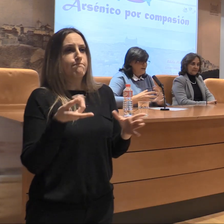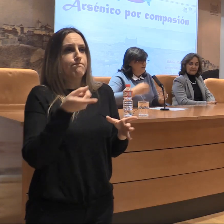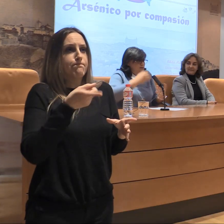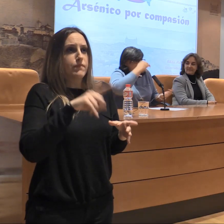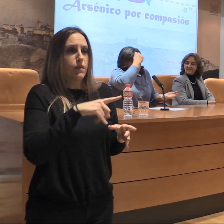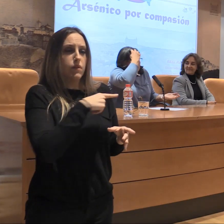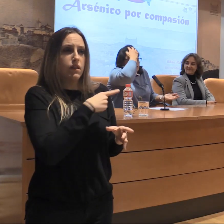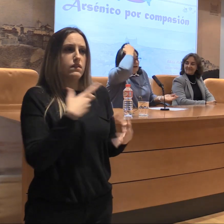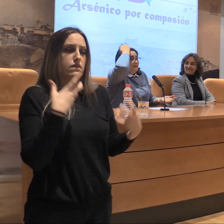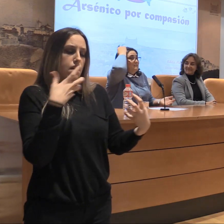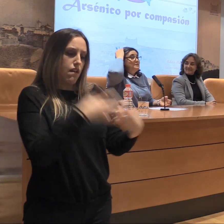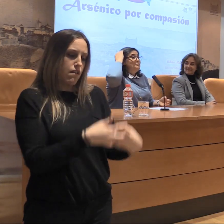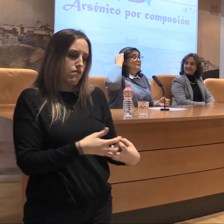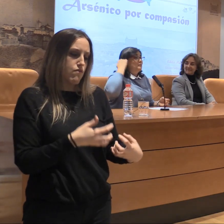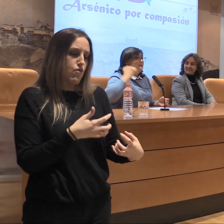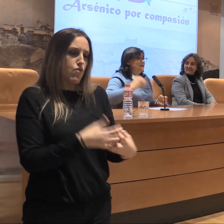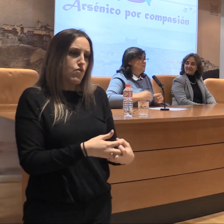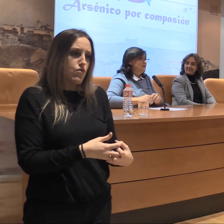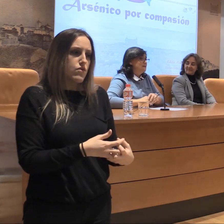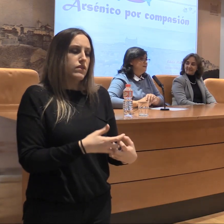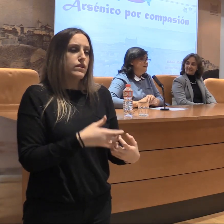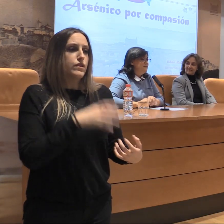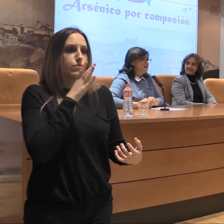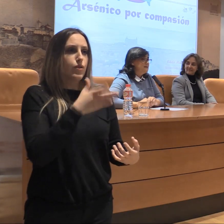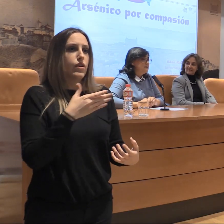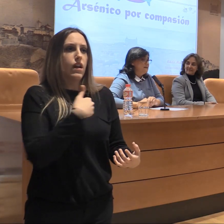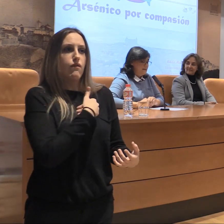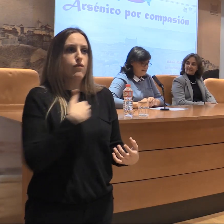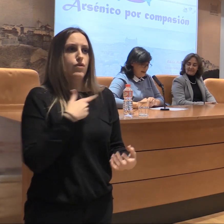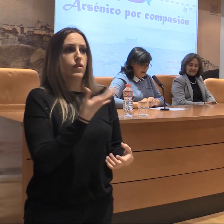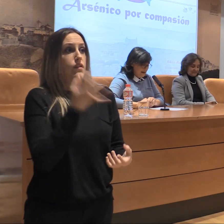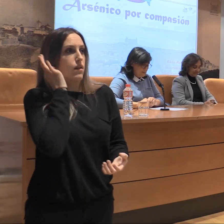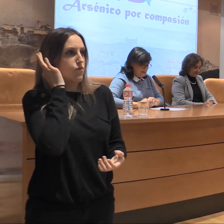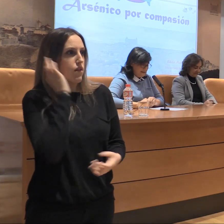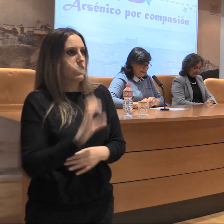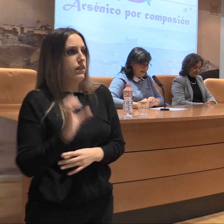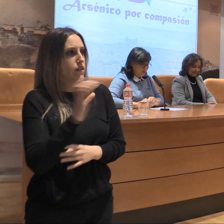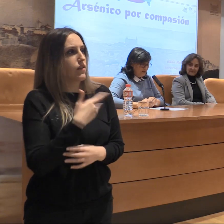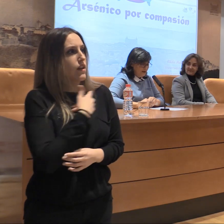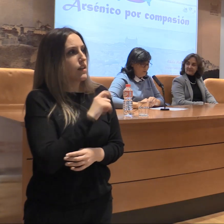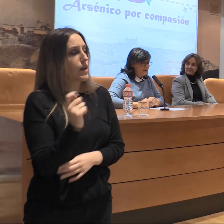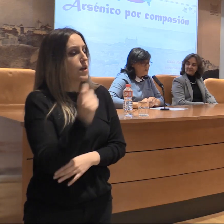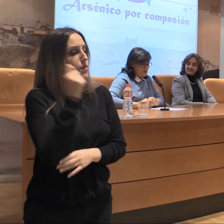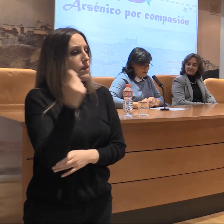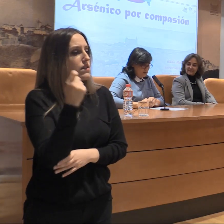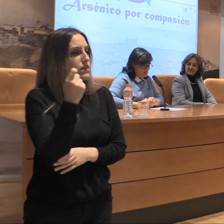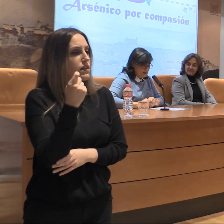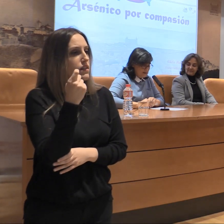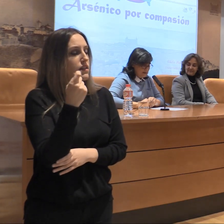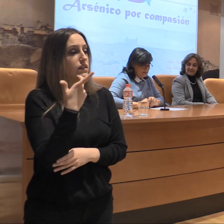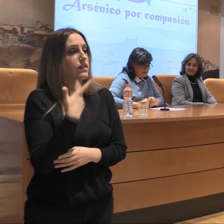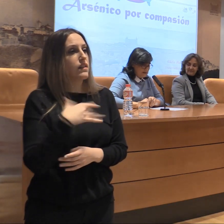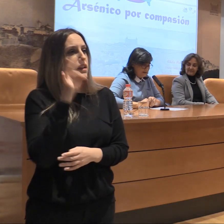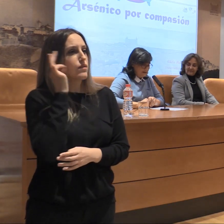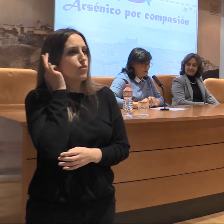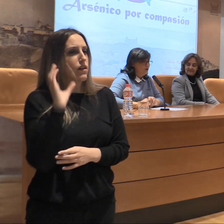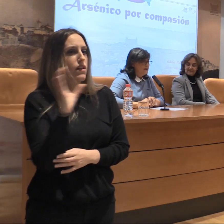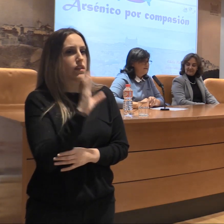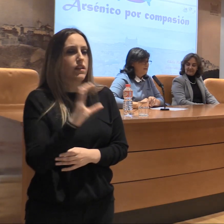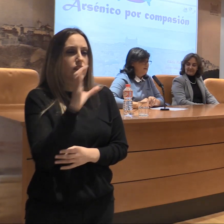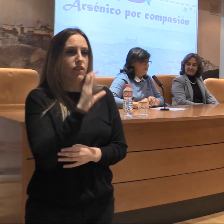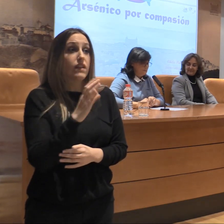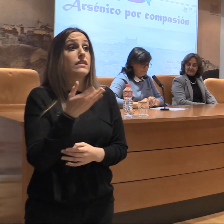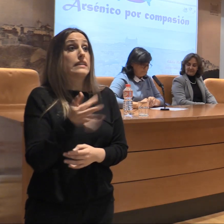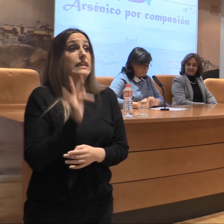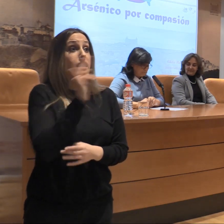está luchando, si cabe todavía más, por el papel de las mujeres científicas, y es la presidenta del Nodo Andaluz de la Asociación de Mujeres Científicas y